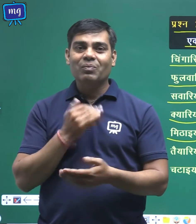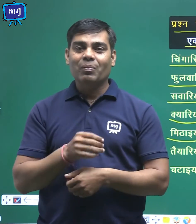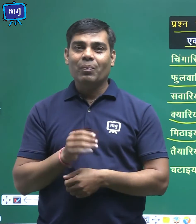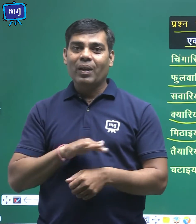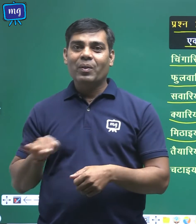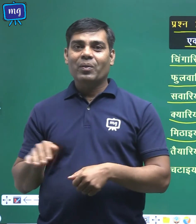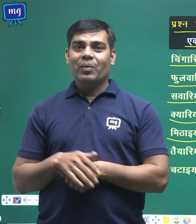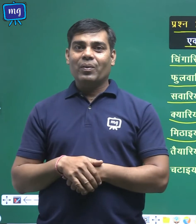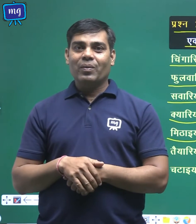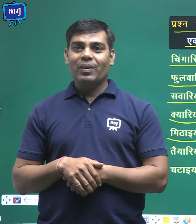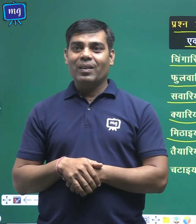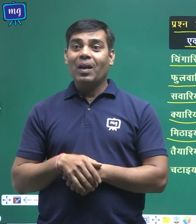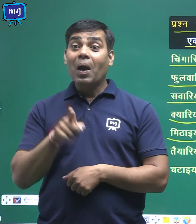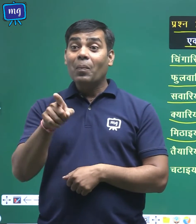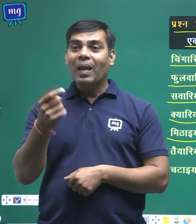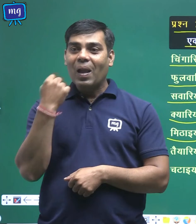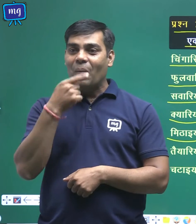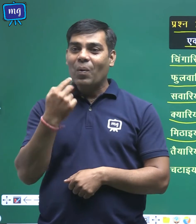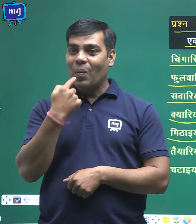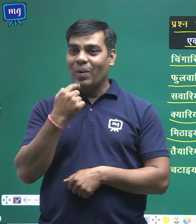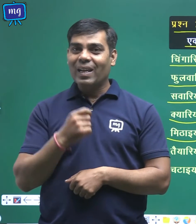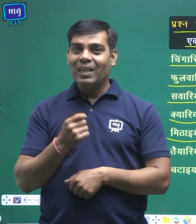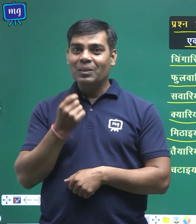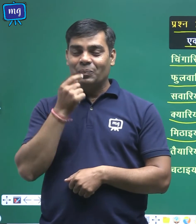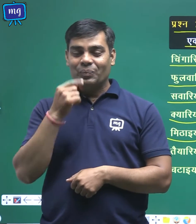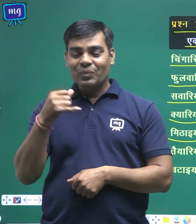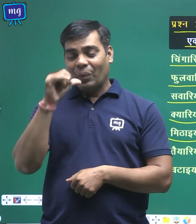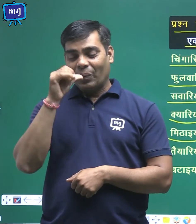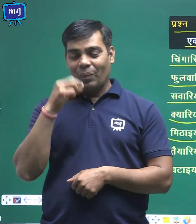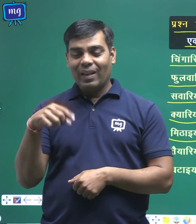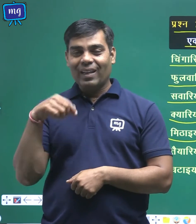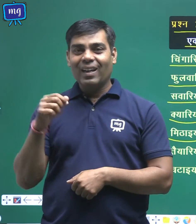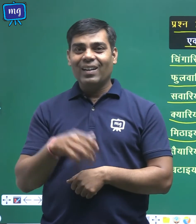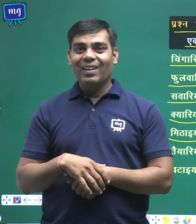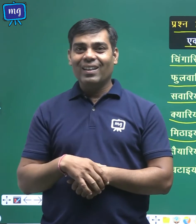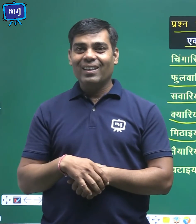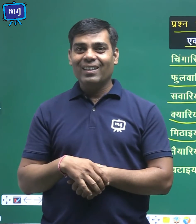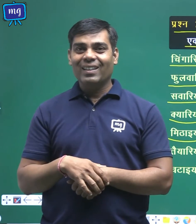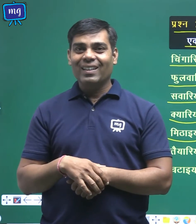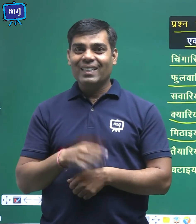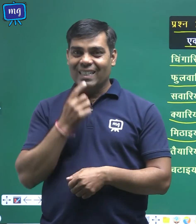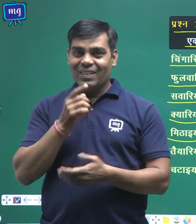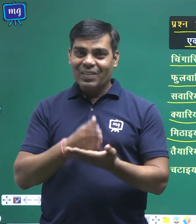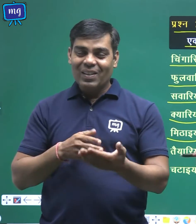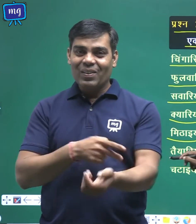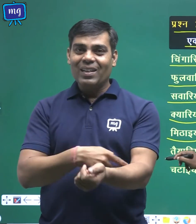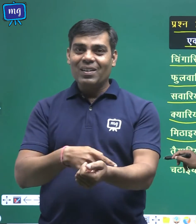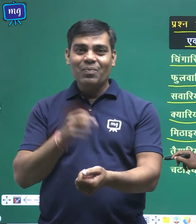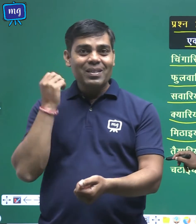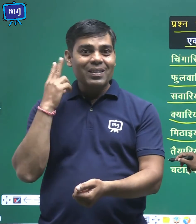बच्चों, आपके मुंह में पानी आ गया होगा मिठाइयों का नाम सुनते ही।